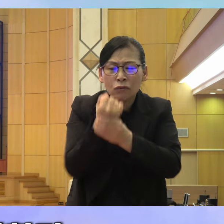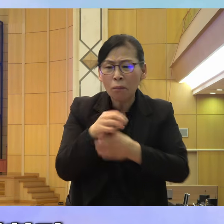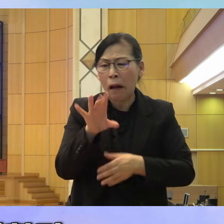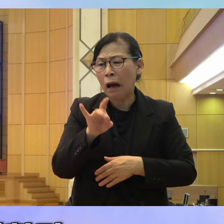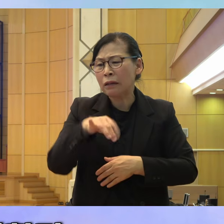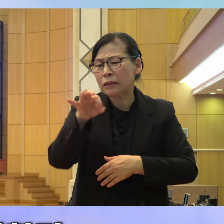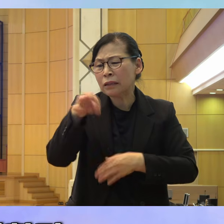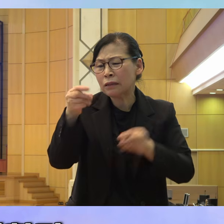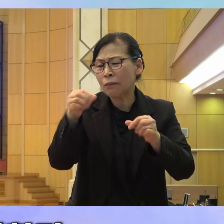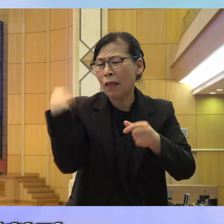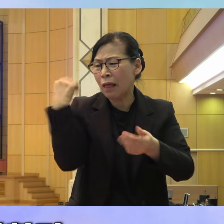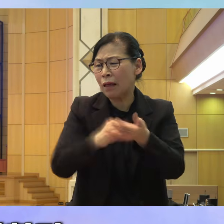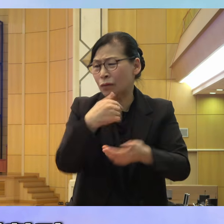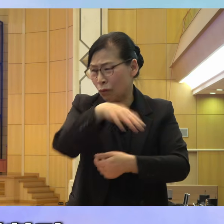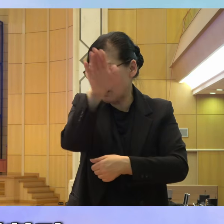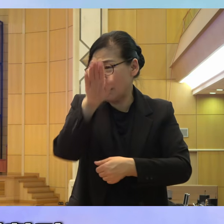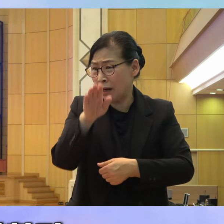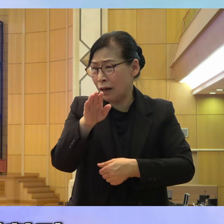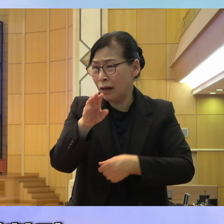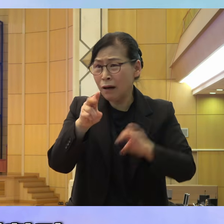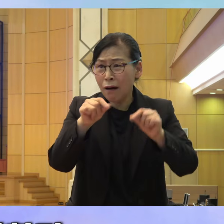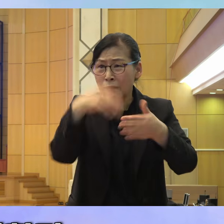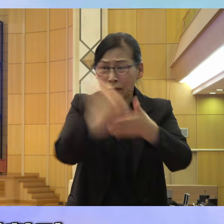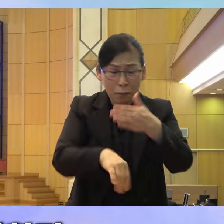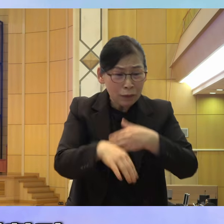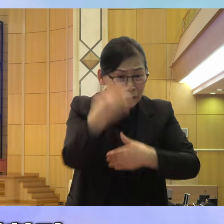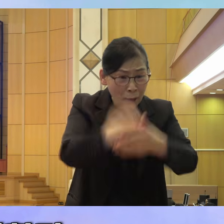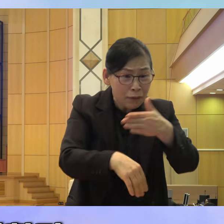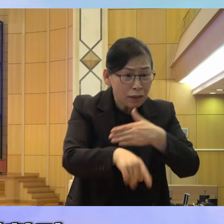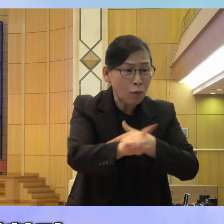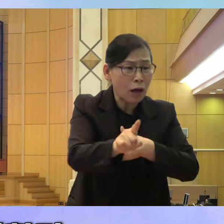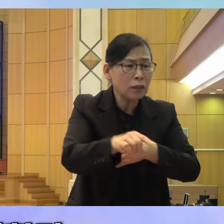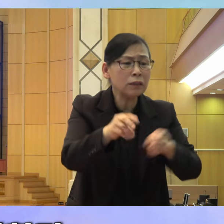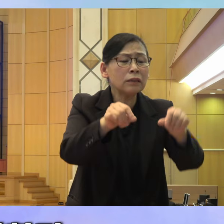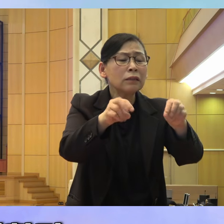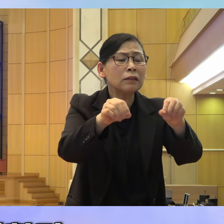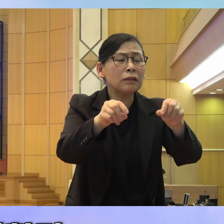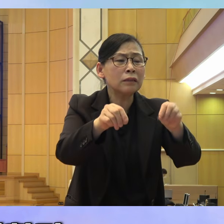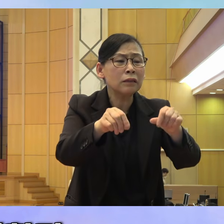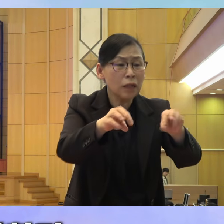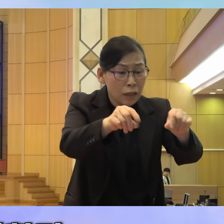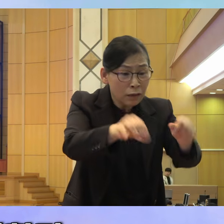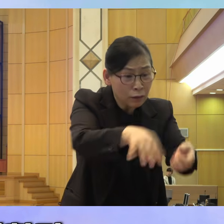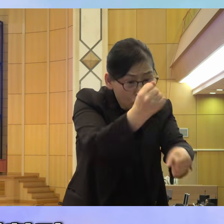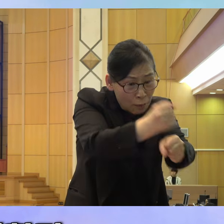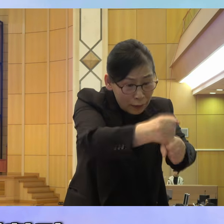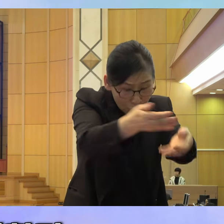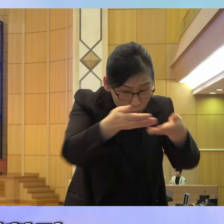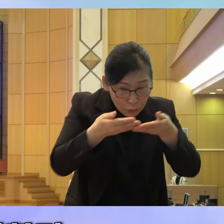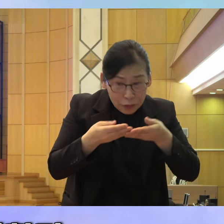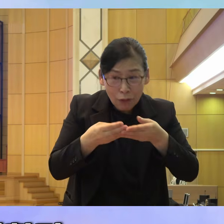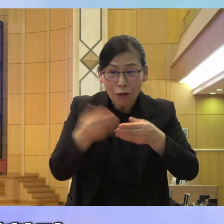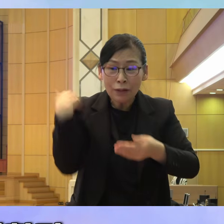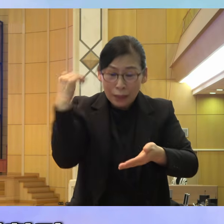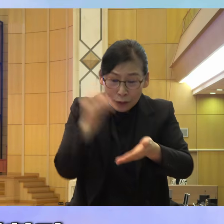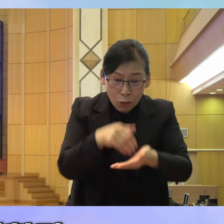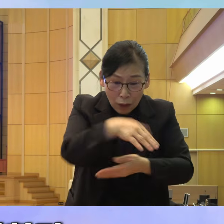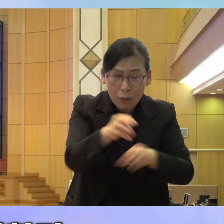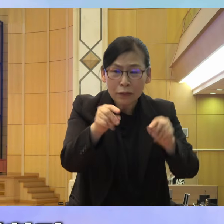줌의 흙으로 돌아가는 것입니다. 흙에서 왔다가 다시 흙으로 돌아가는 것이